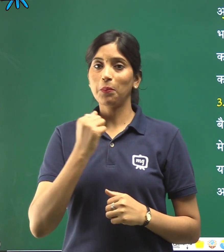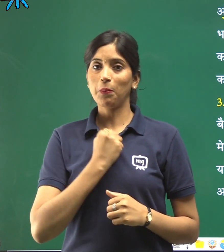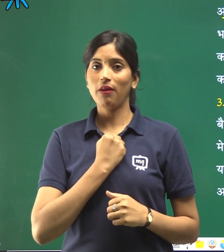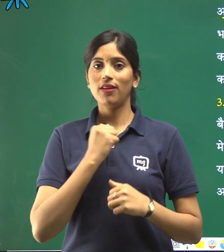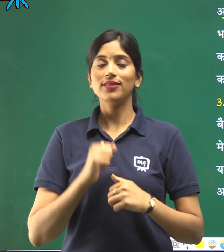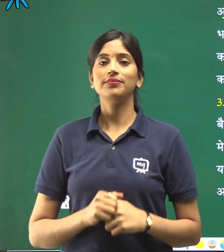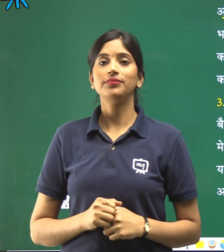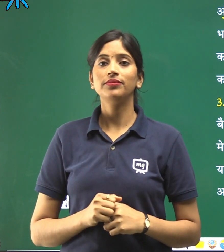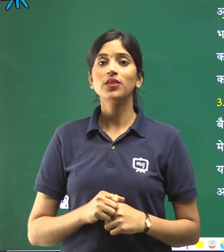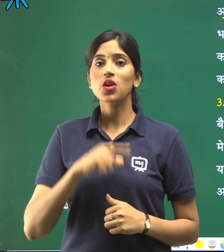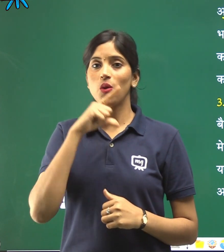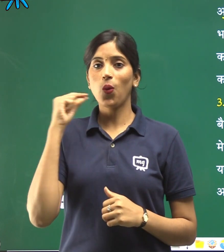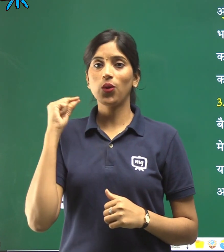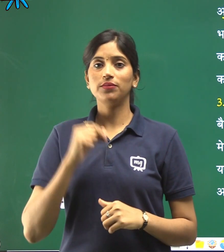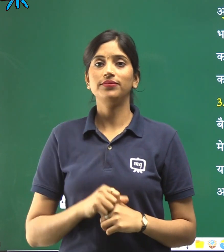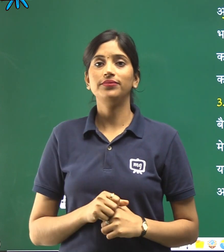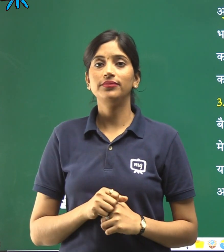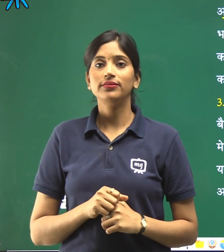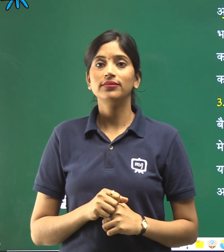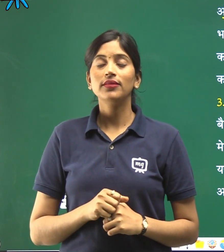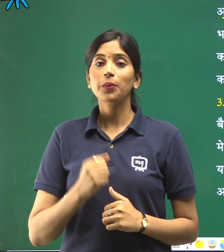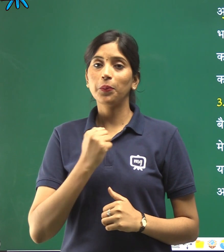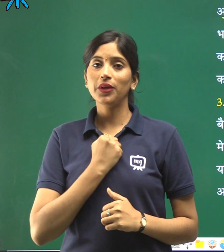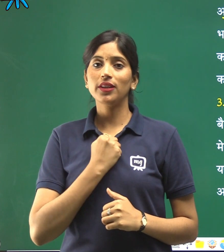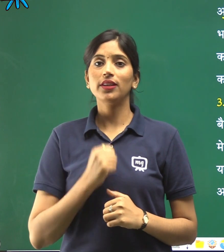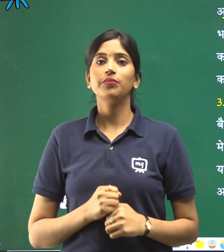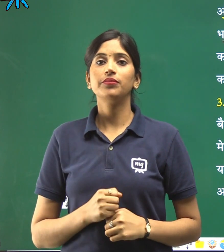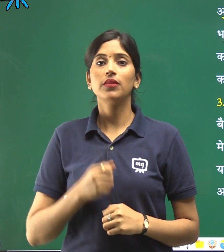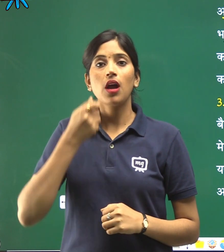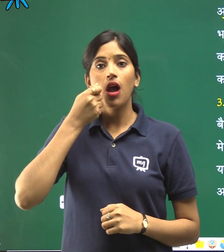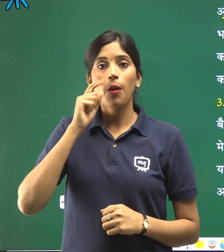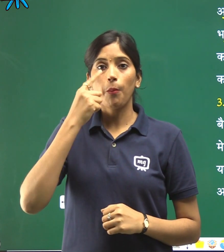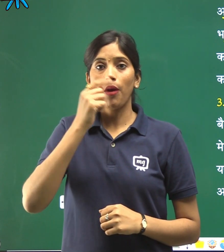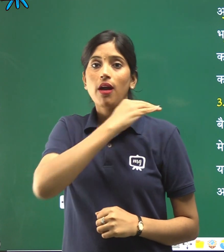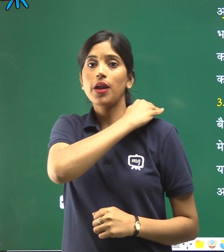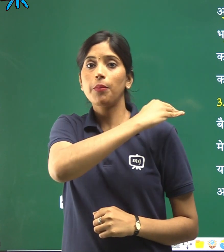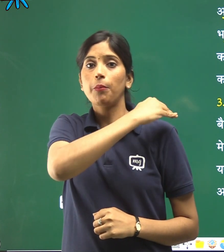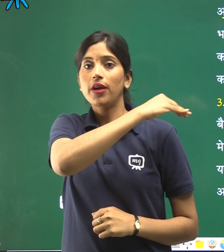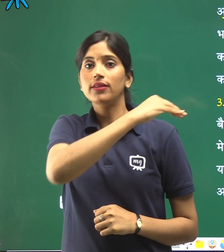मैं और मेरे भाई बहन